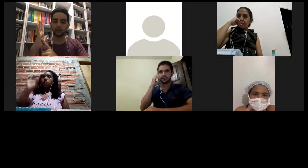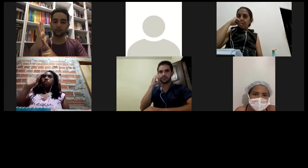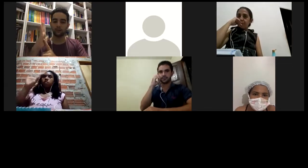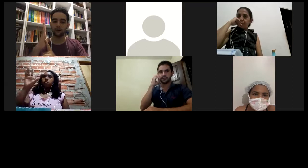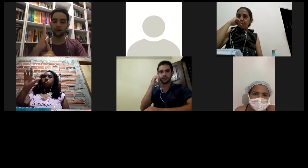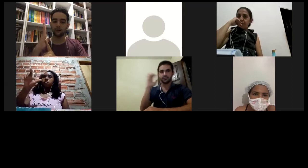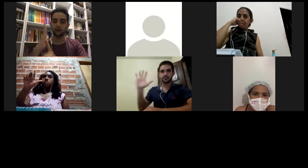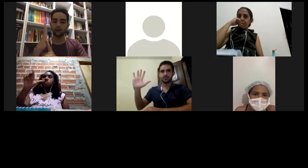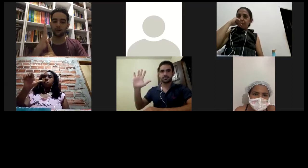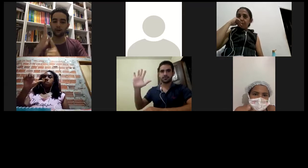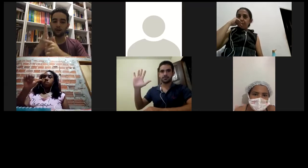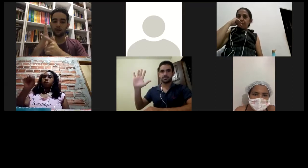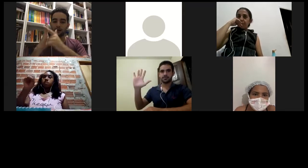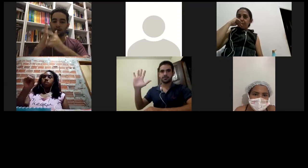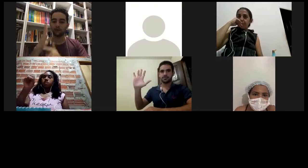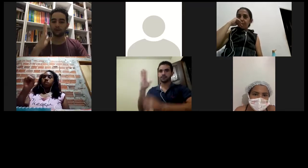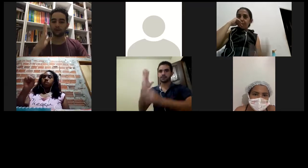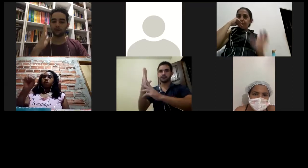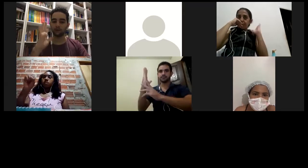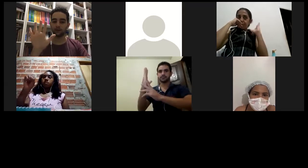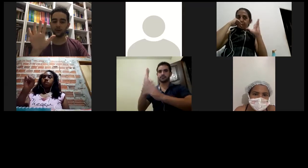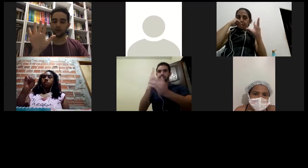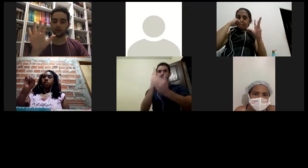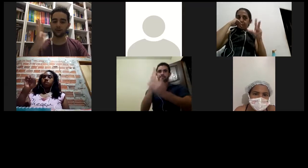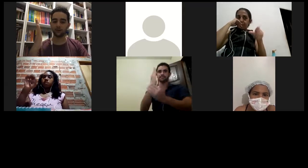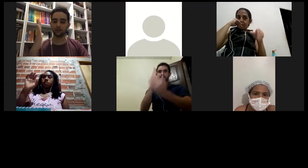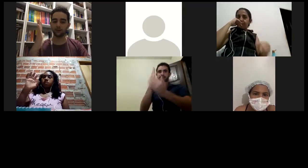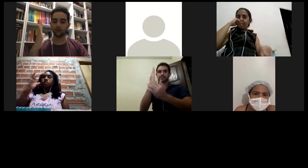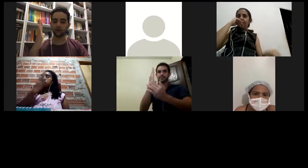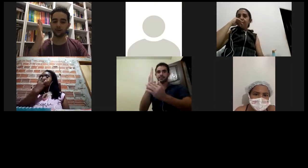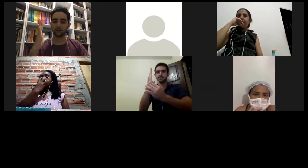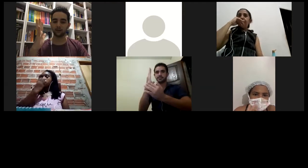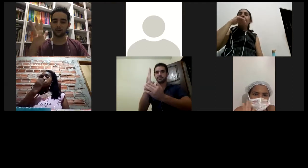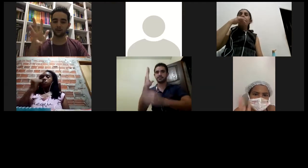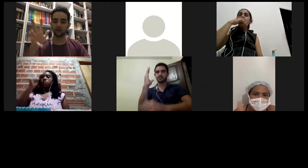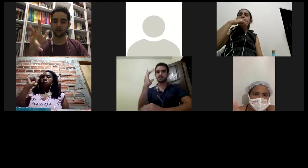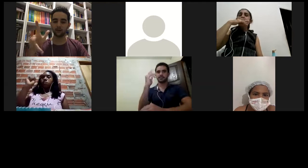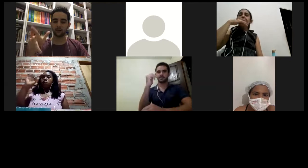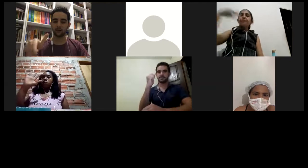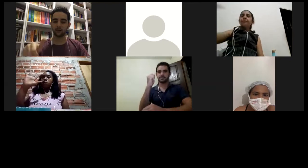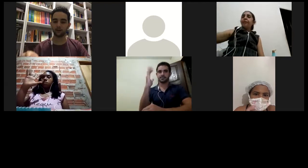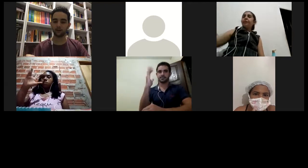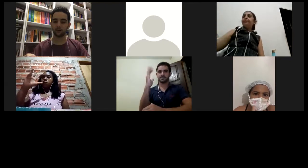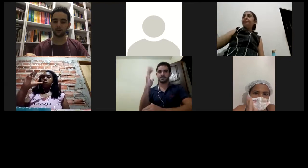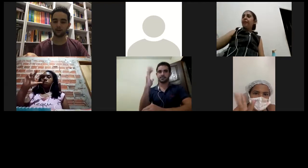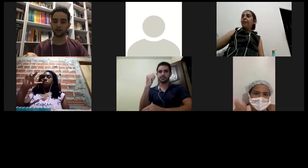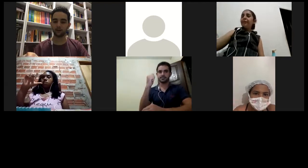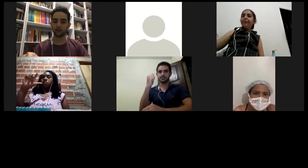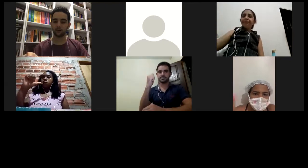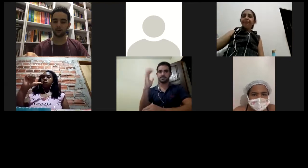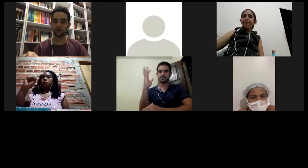assim, virada reta para frente. Em vez de ser assim, ela fica assim. E faz assim.